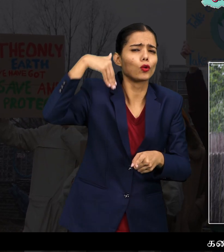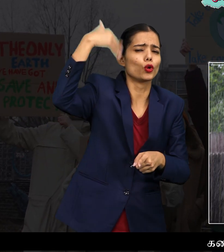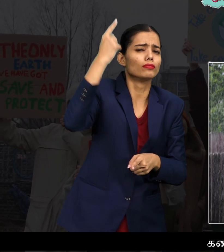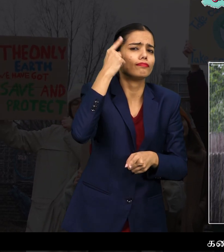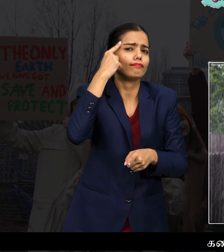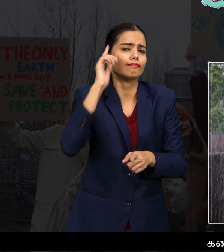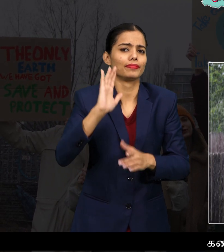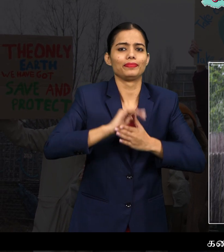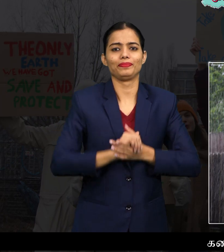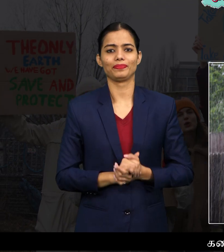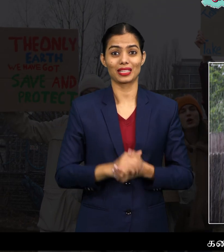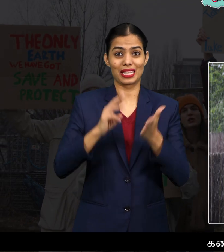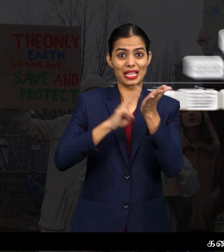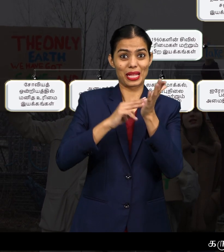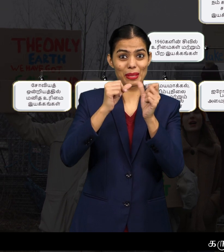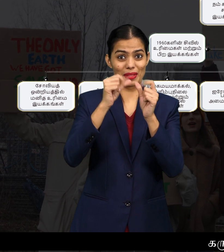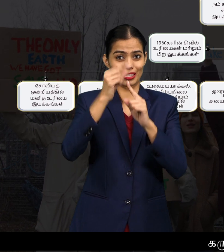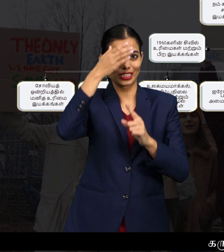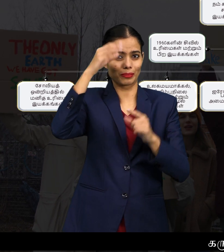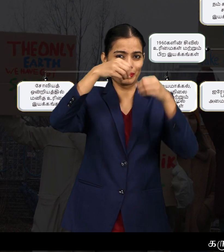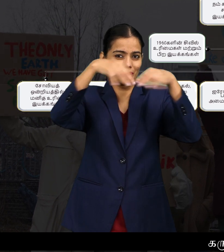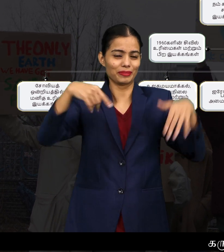கணிக்க முடியாதது.